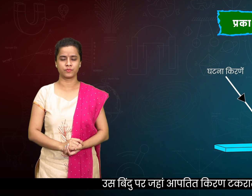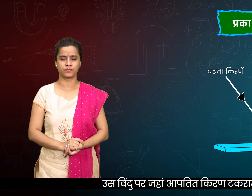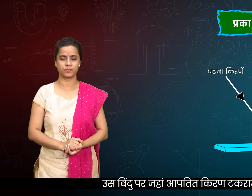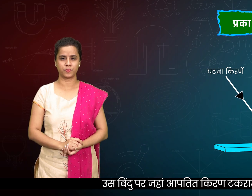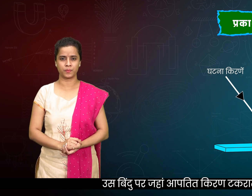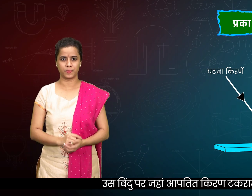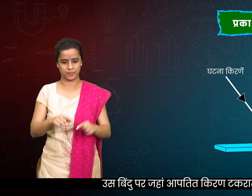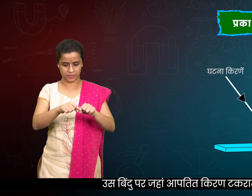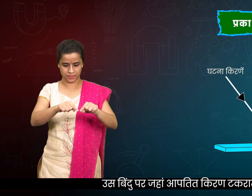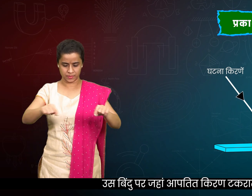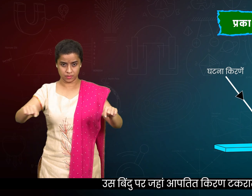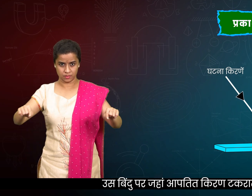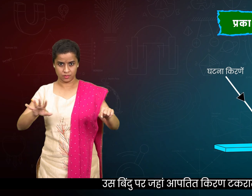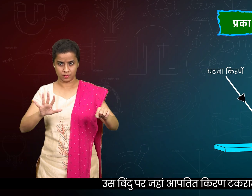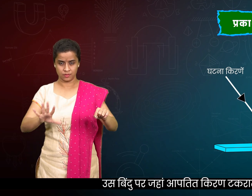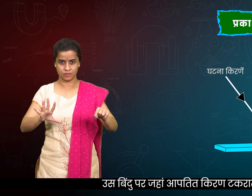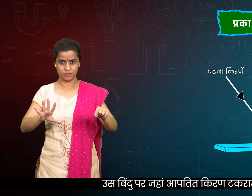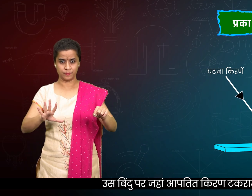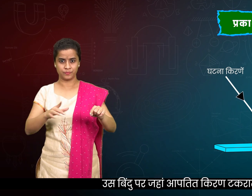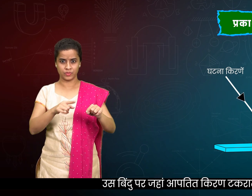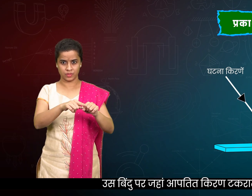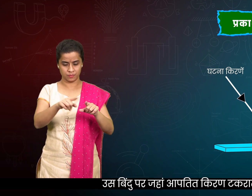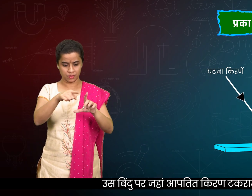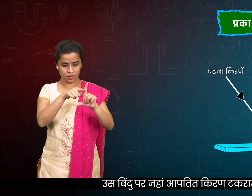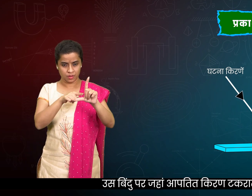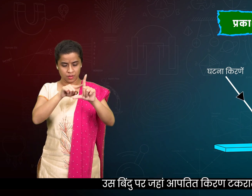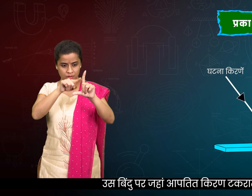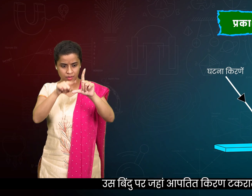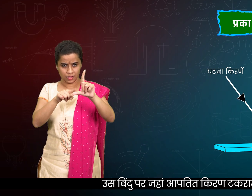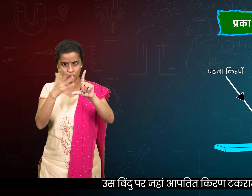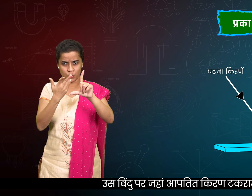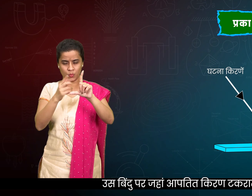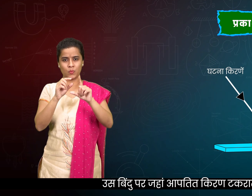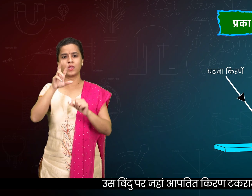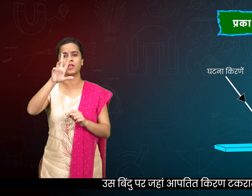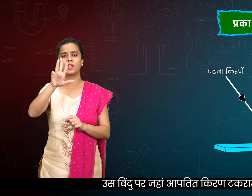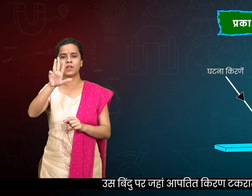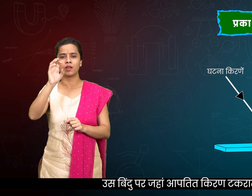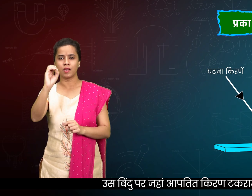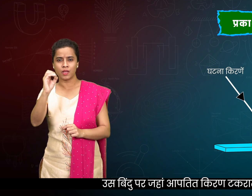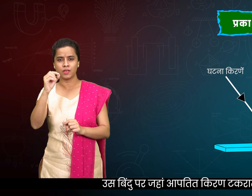उस बिंदु पर जहां आपतित किरण टकराती है,